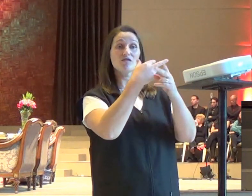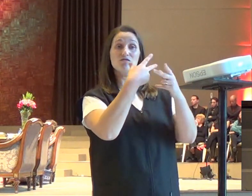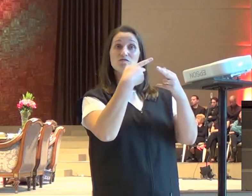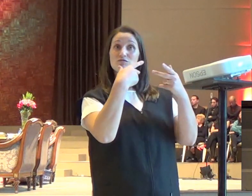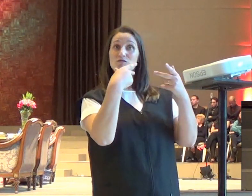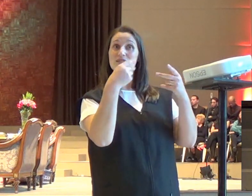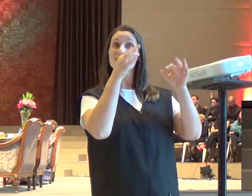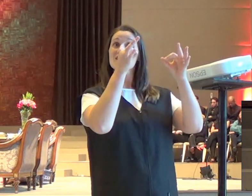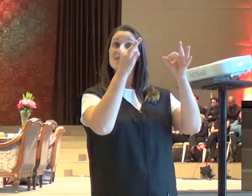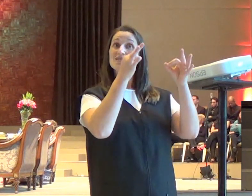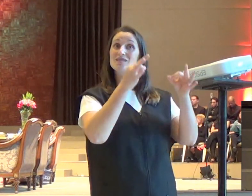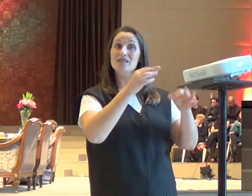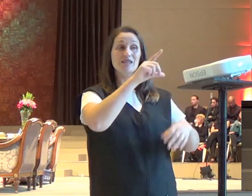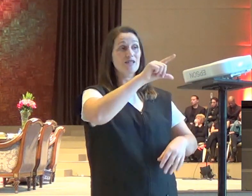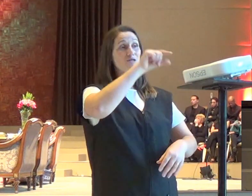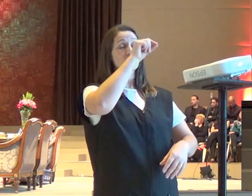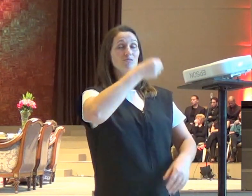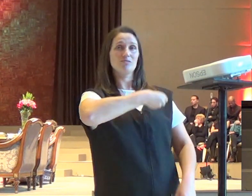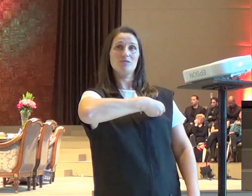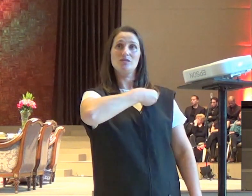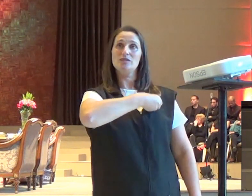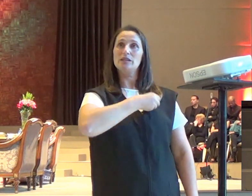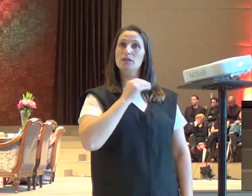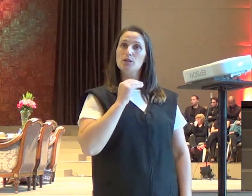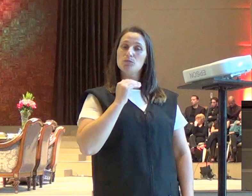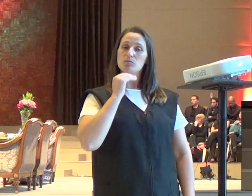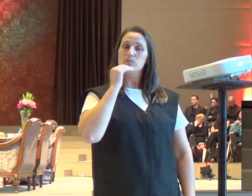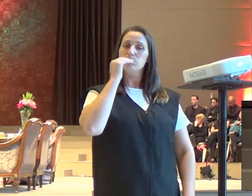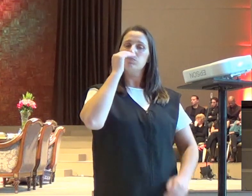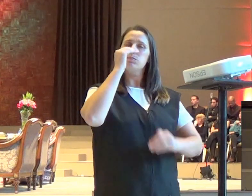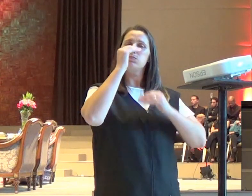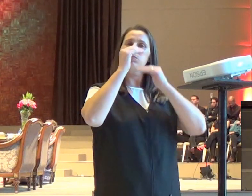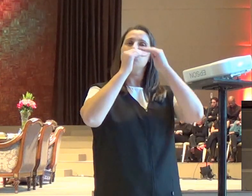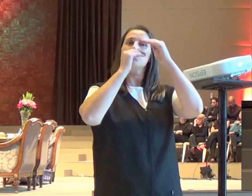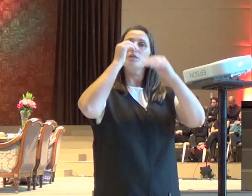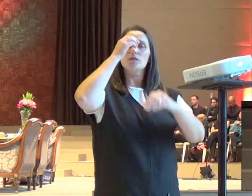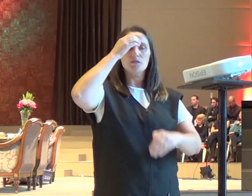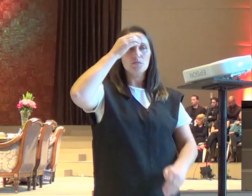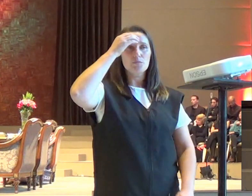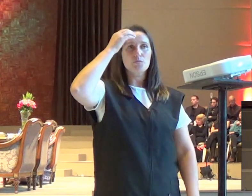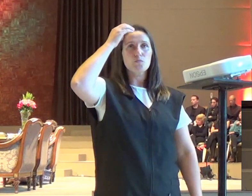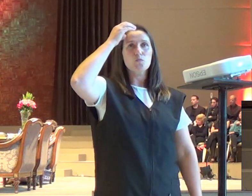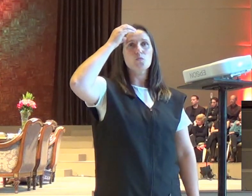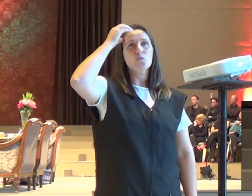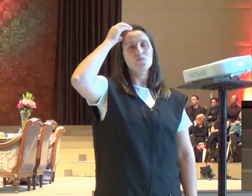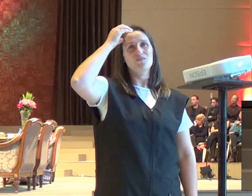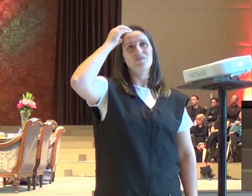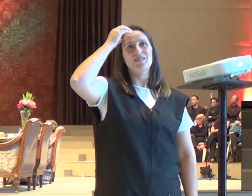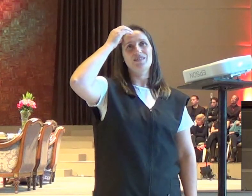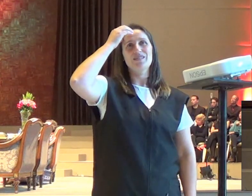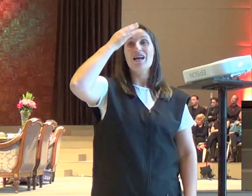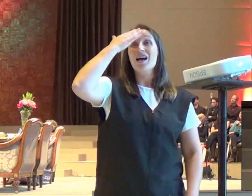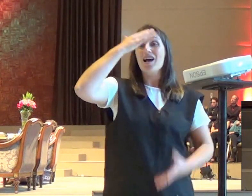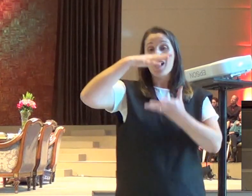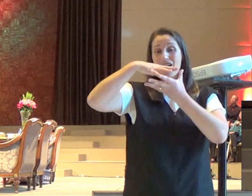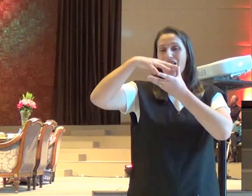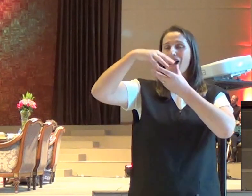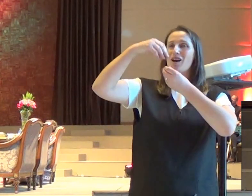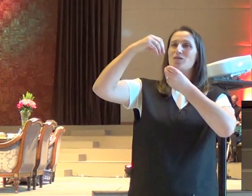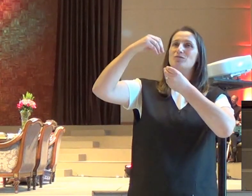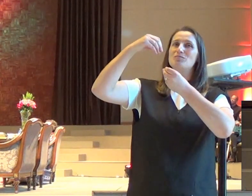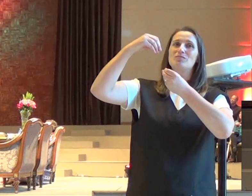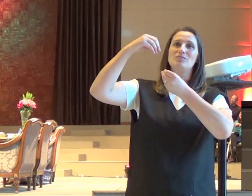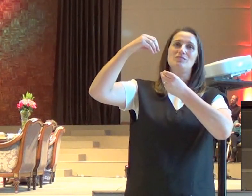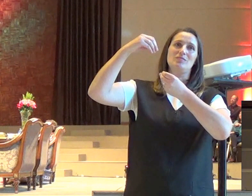decisões da vida a gente crescia a gente podia ter a nossa alma tratada porque